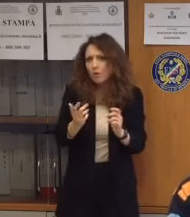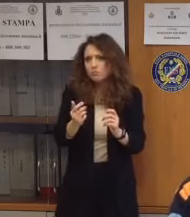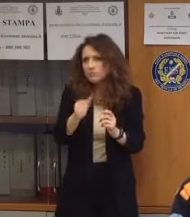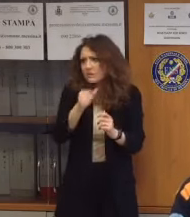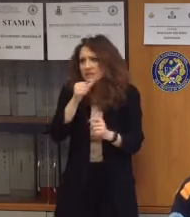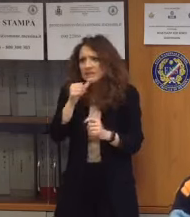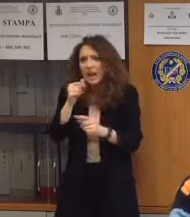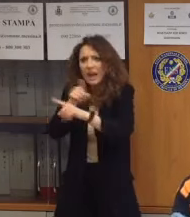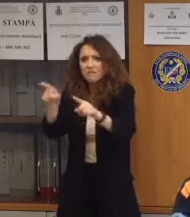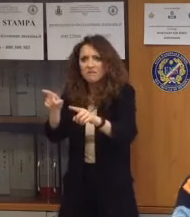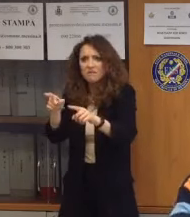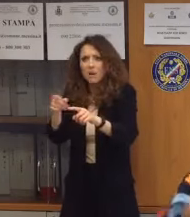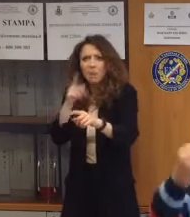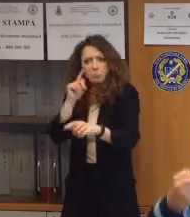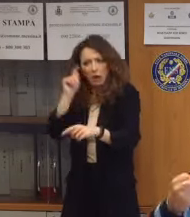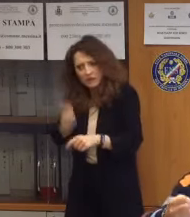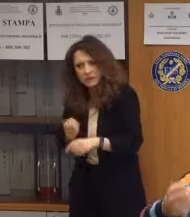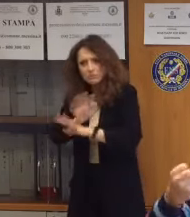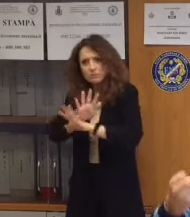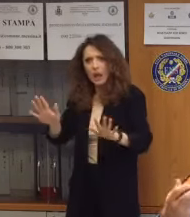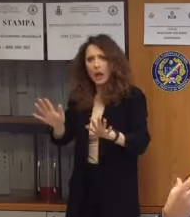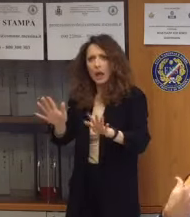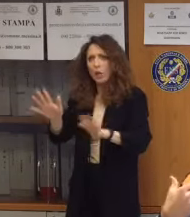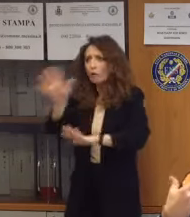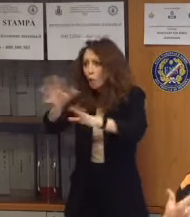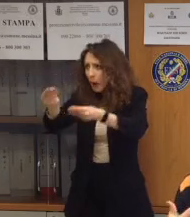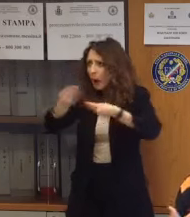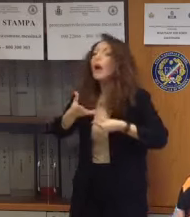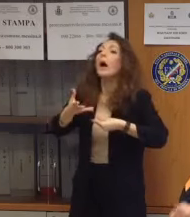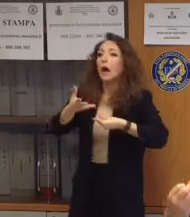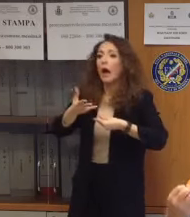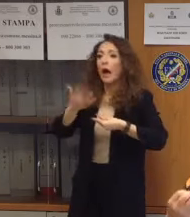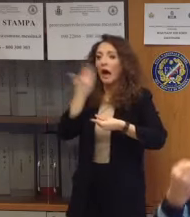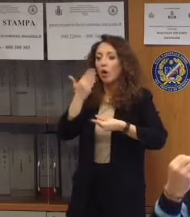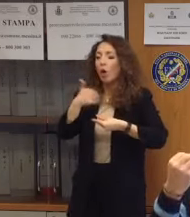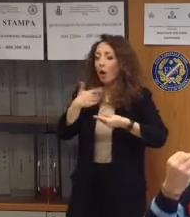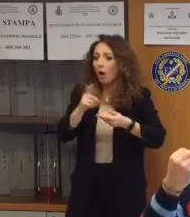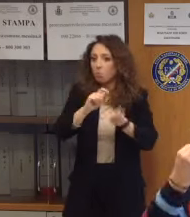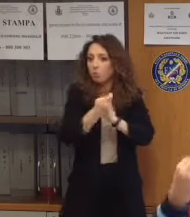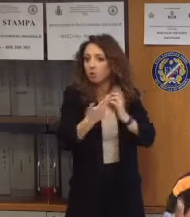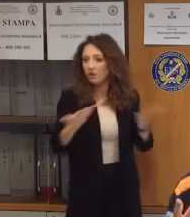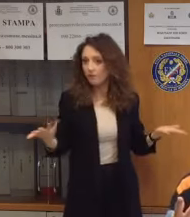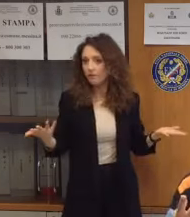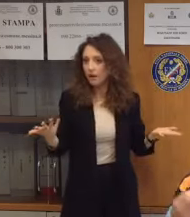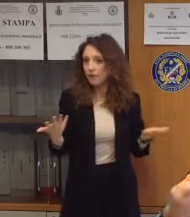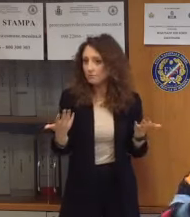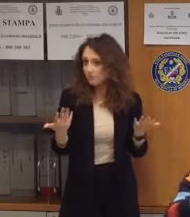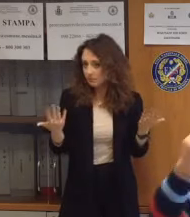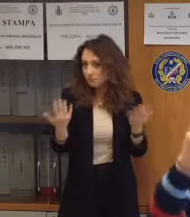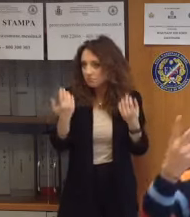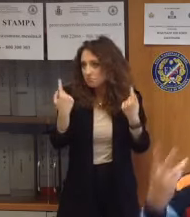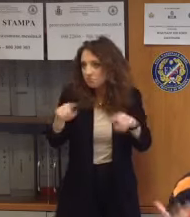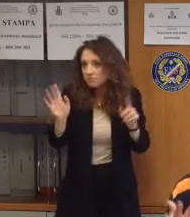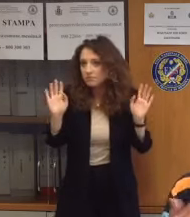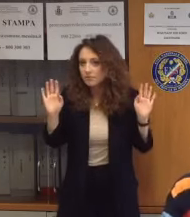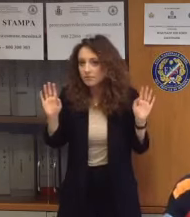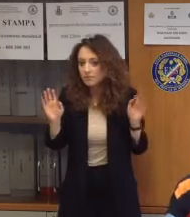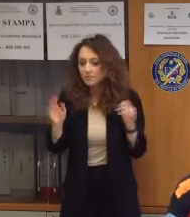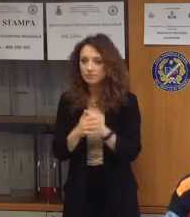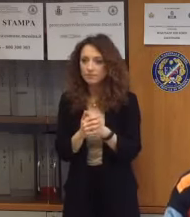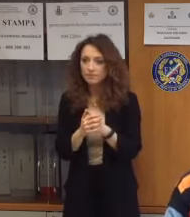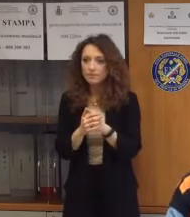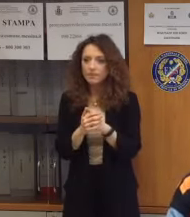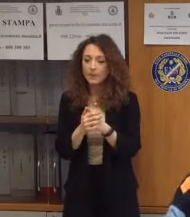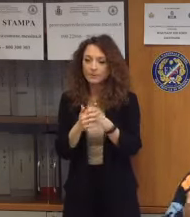ripeto, rispetto l'informazione e prendo di buono, per quel che mi riguarda, la notizia in sé, non come è stata